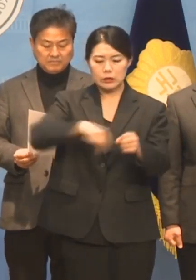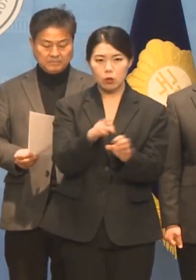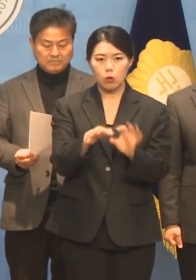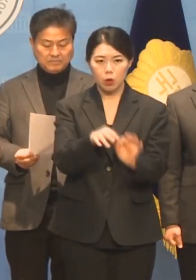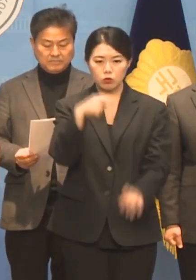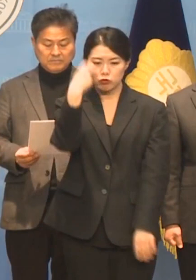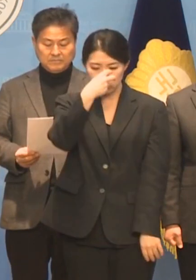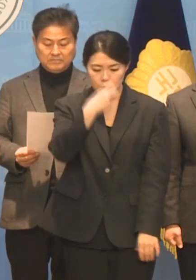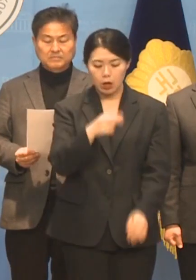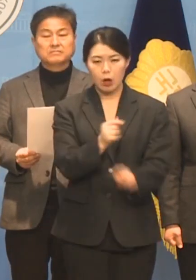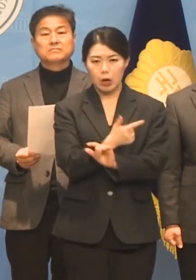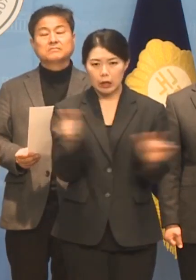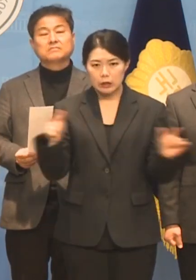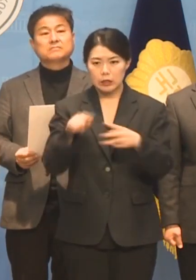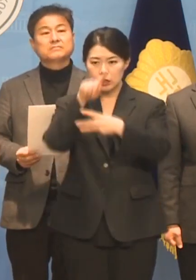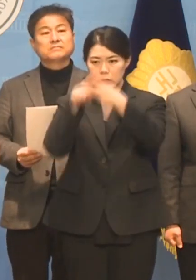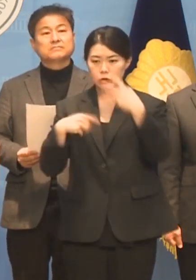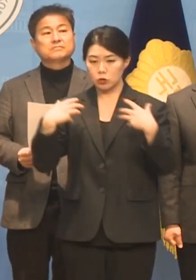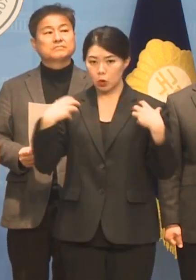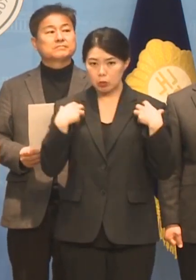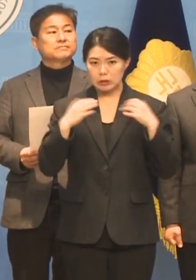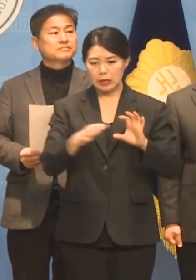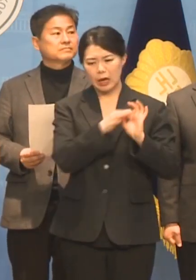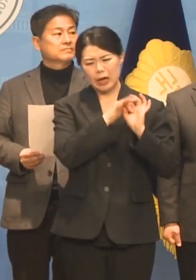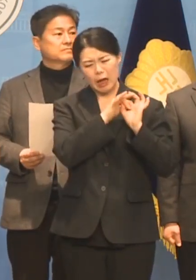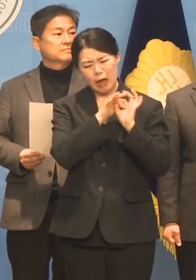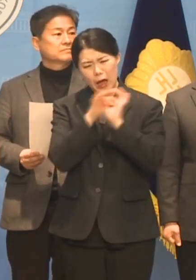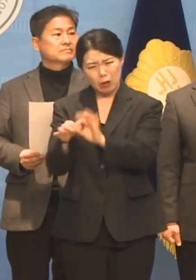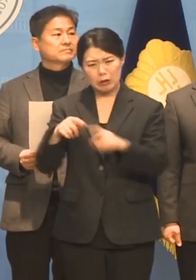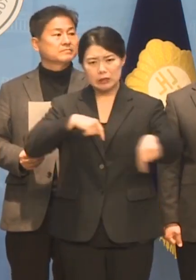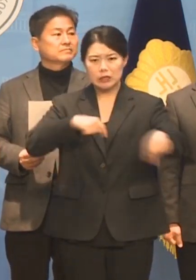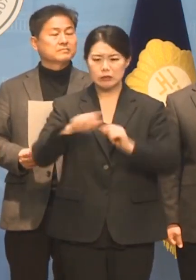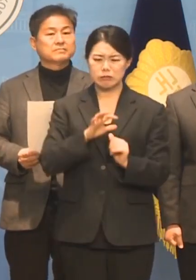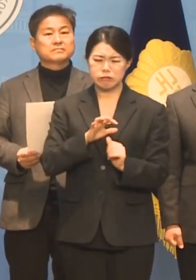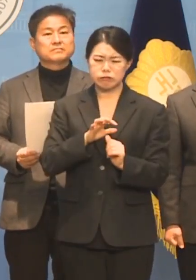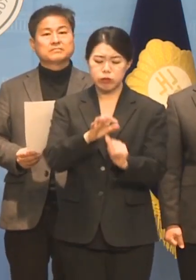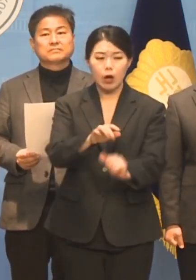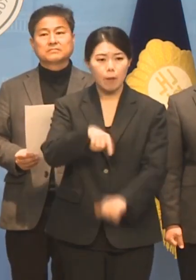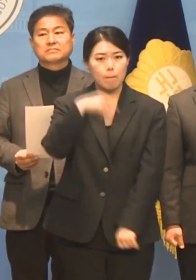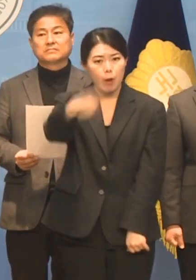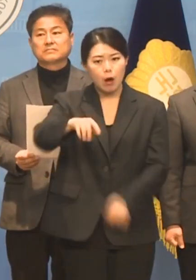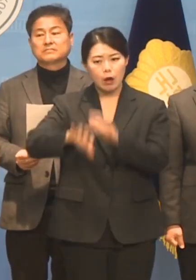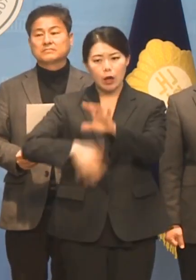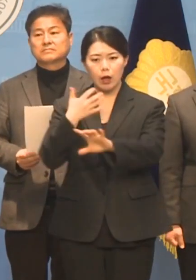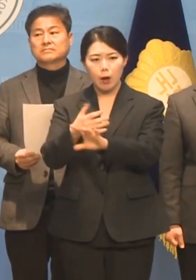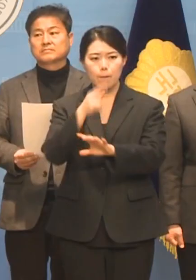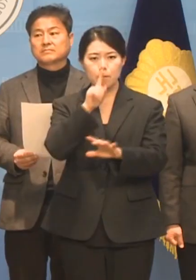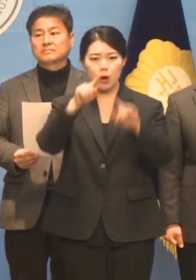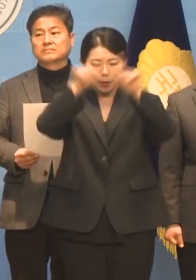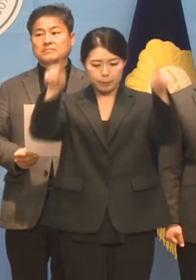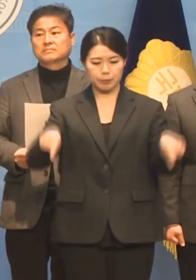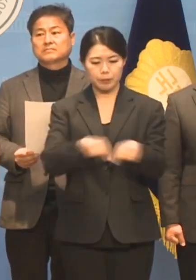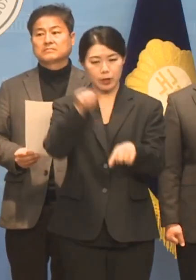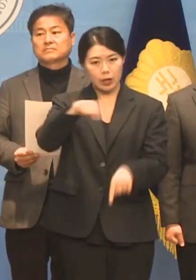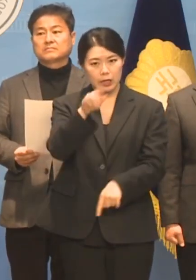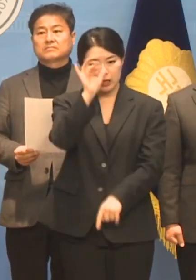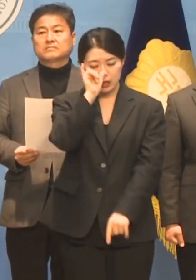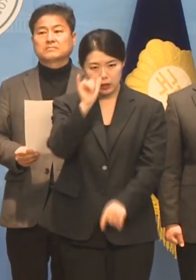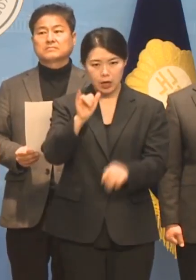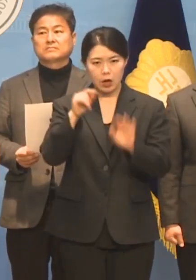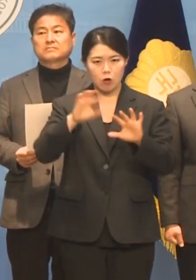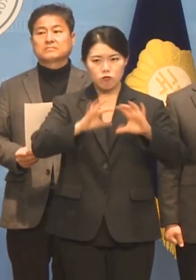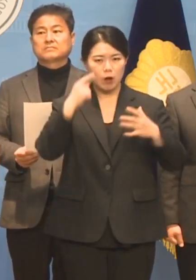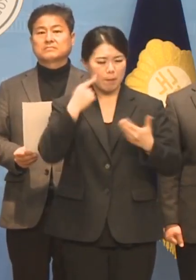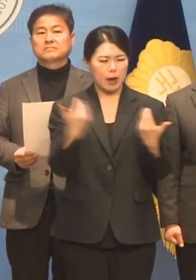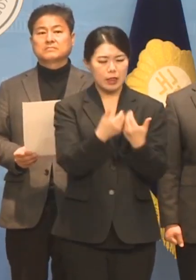등 윤석열 정권이 임기 내내 보여준 정치 탄압은 계엄 포고령에 등장한 반국가 세력 척결의